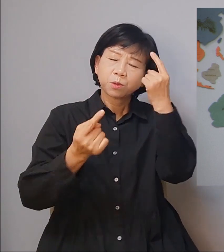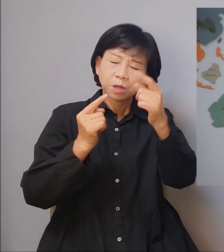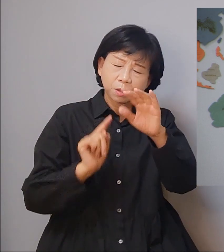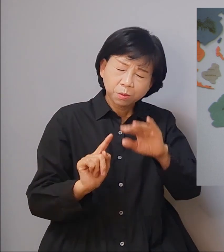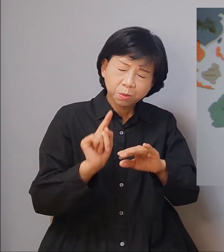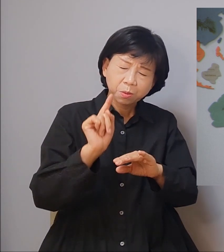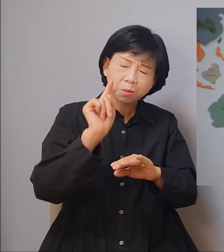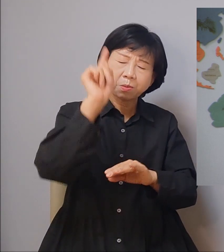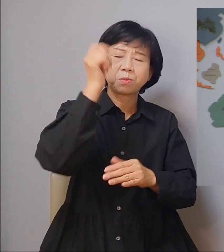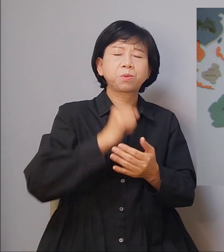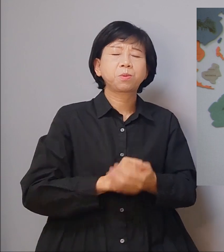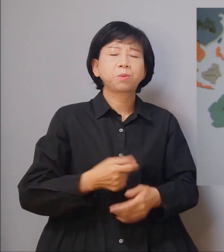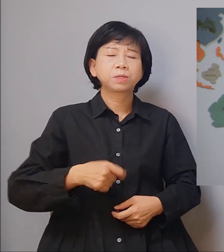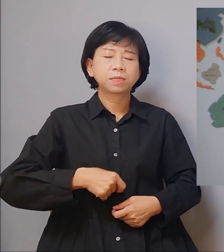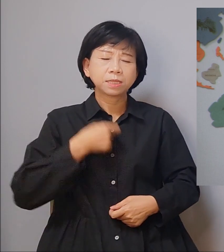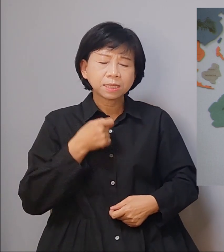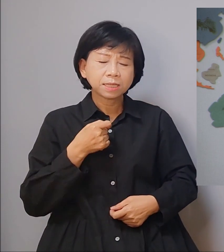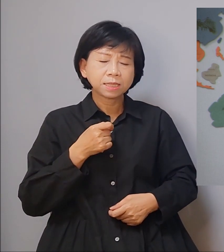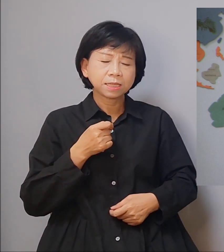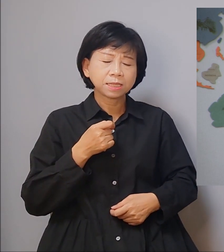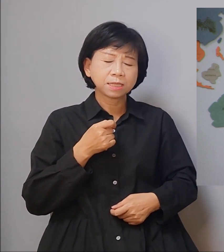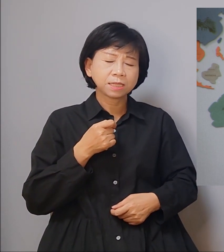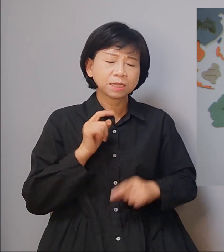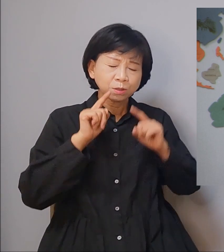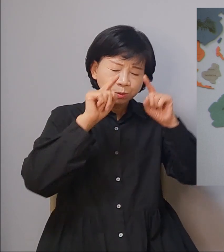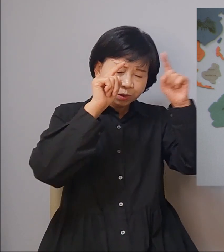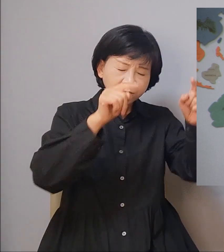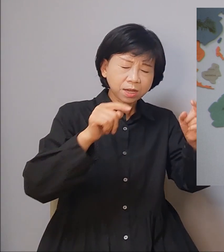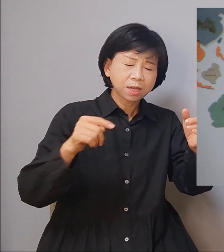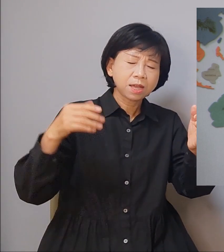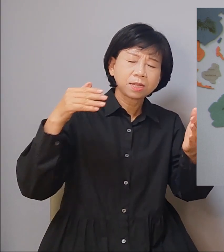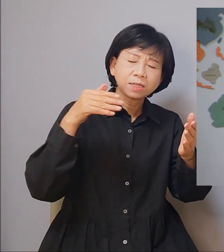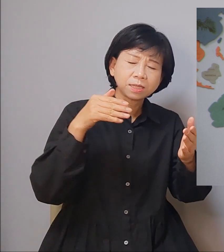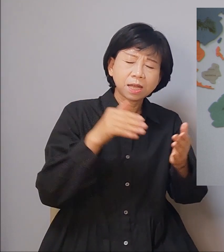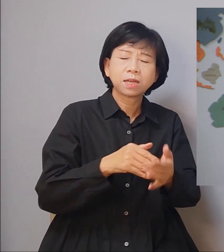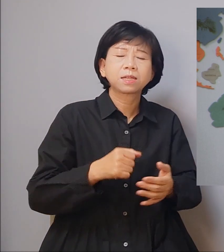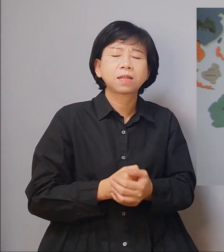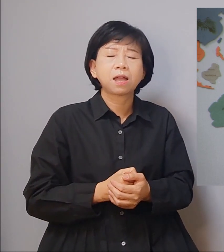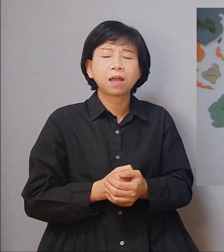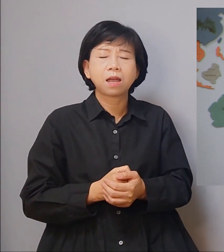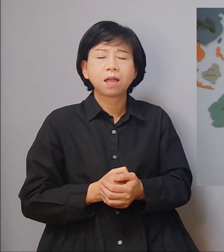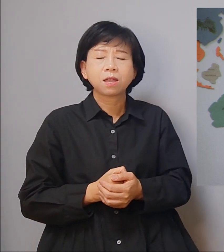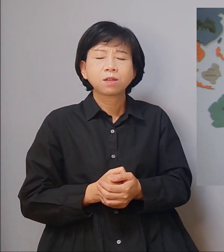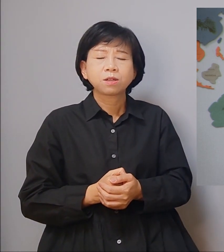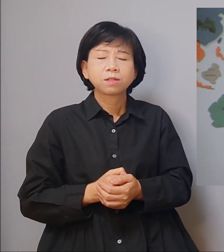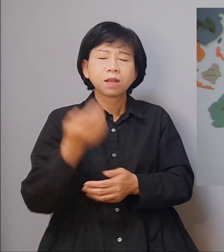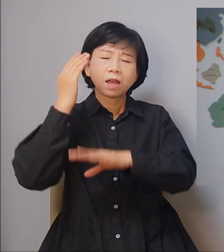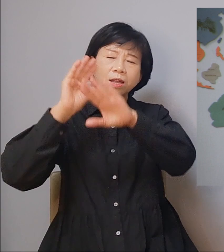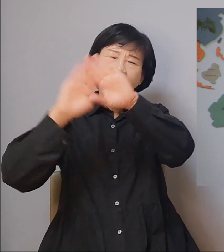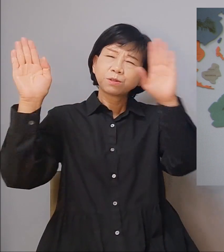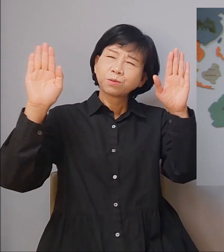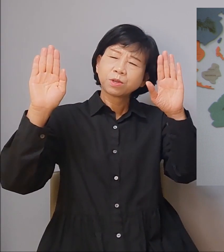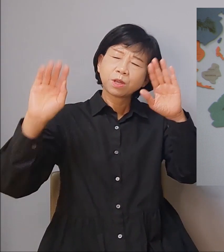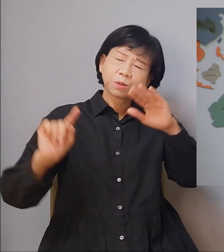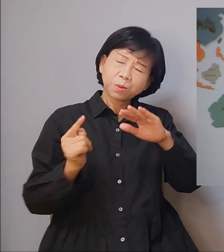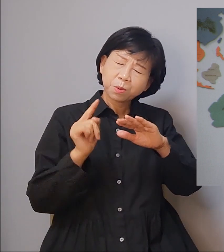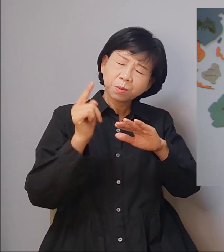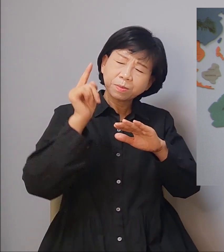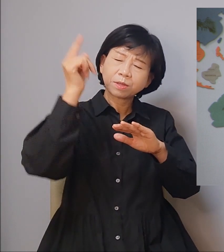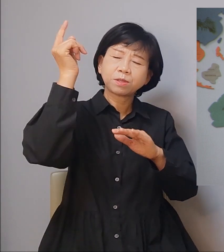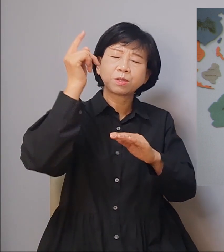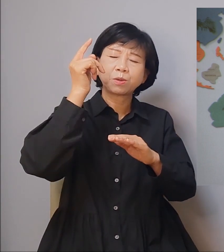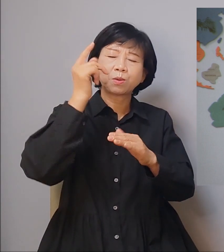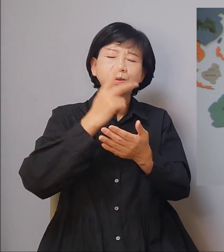진실은 궁창에까지 이르나이다. 하나님이여 주는 하늘 위에 높이 들리시며 주의 영광이